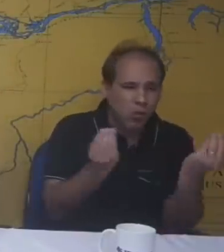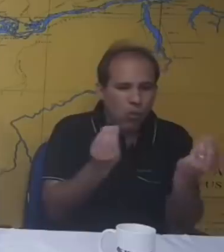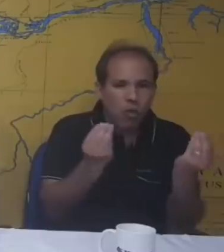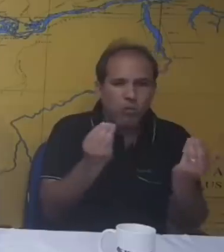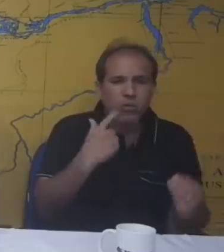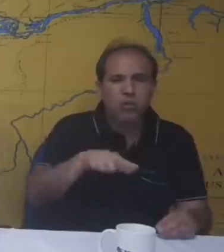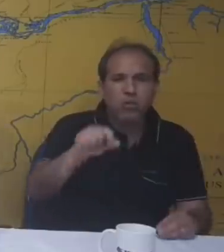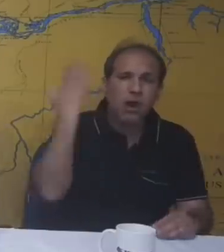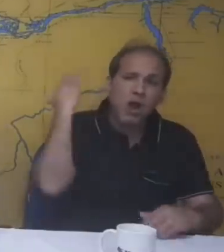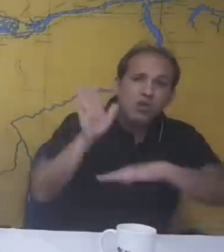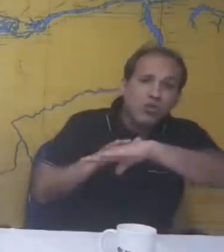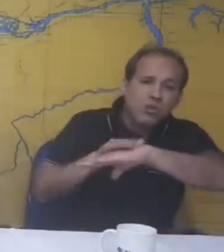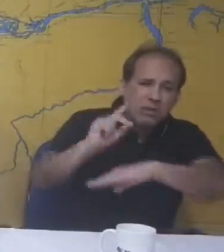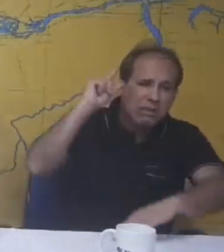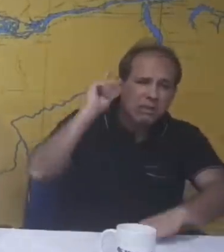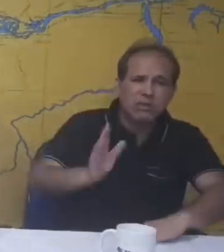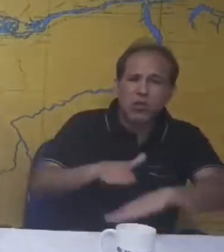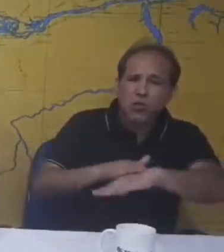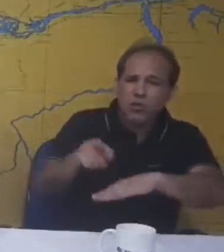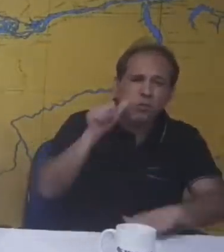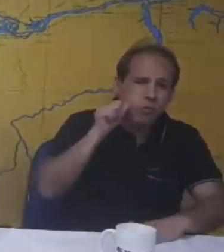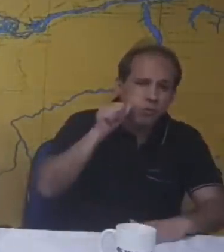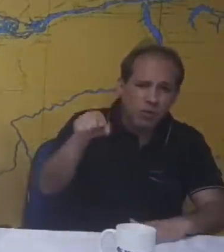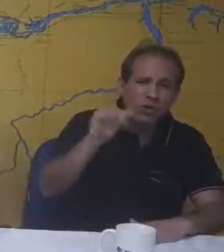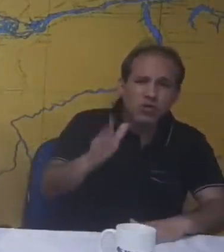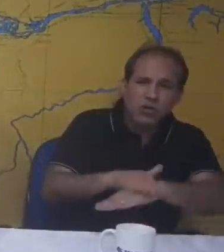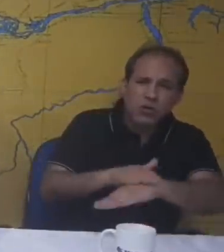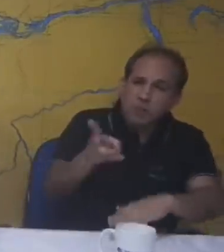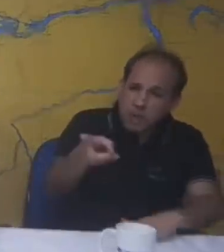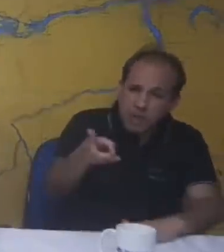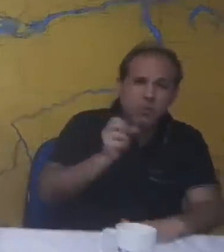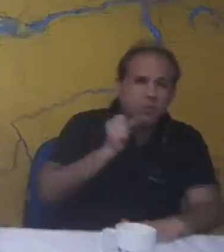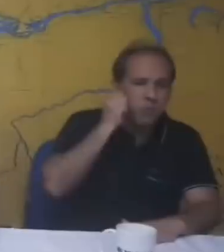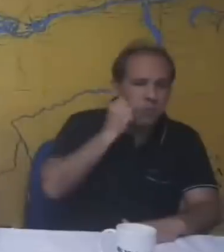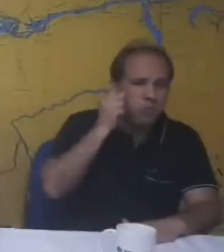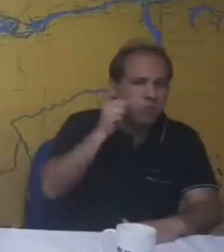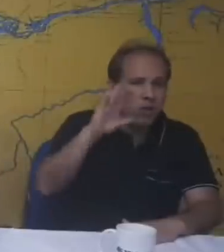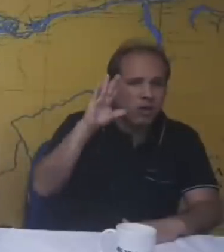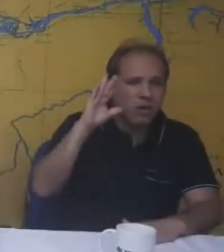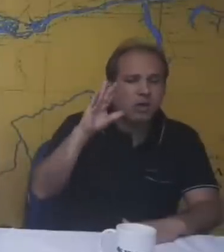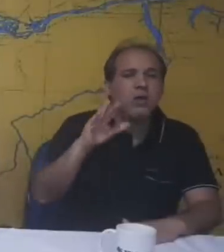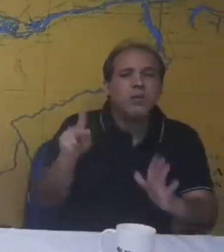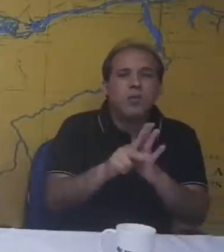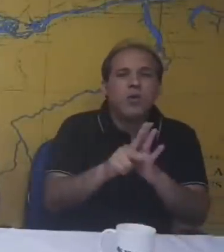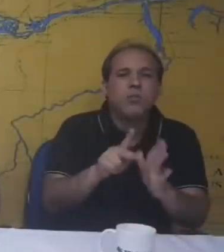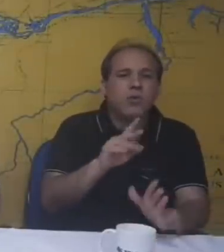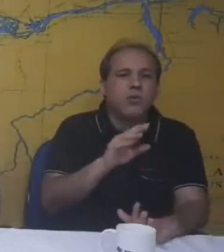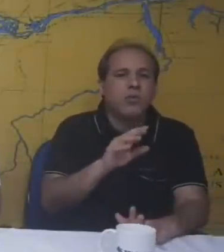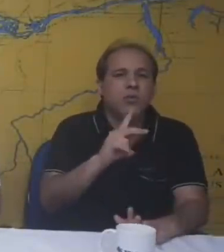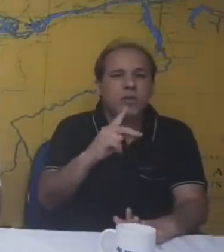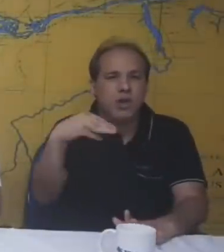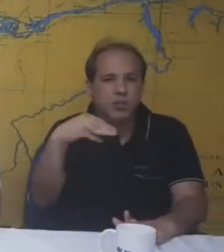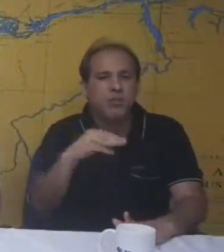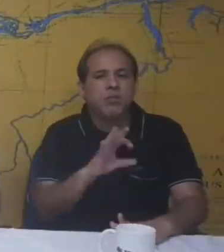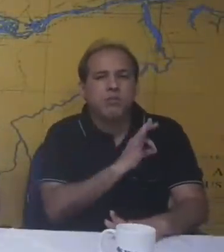com a, como já havia conversado lá atrás com ela, né? Lá atrás com ela, com essa candidata aí, que é uma tenente-coronel da Polícia Militar.